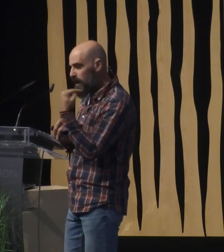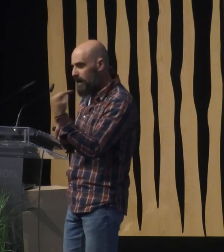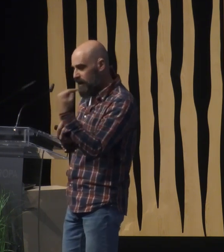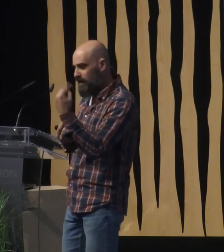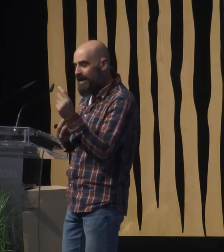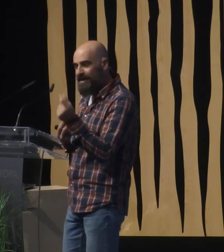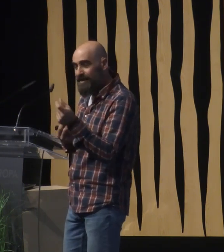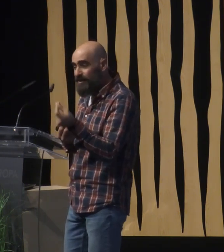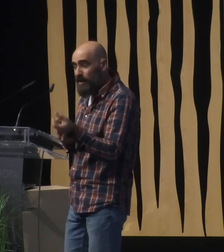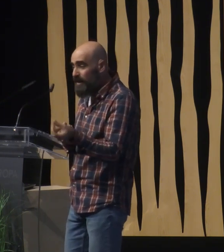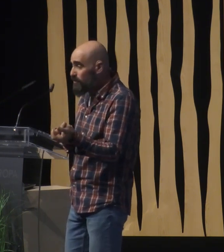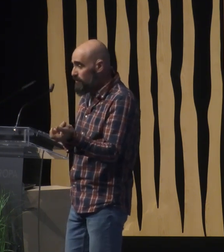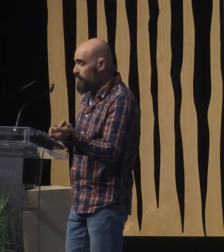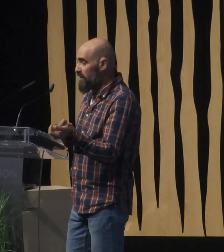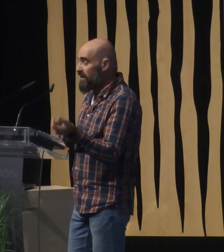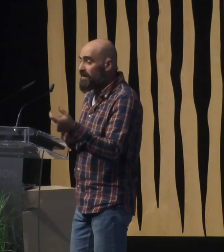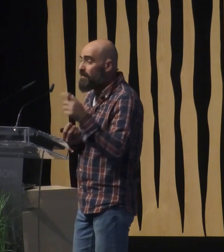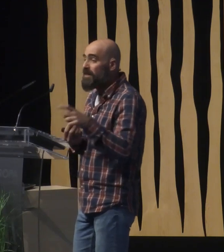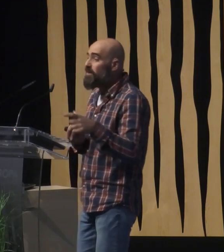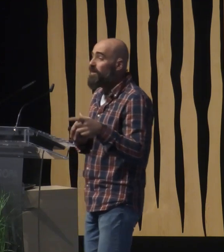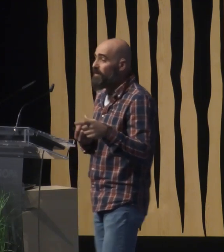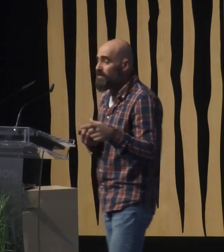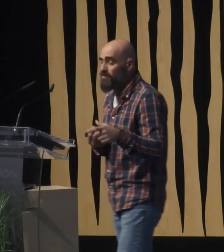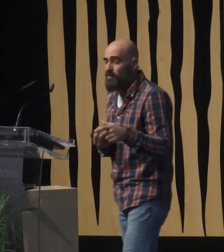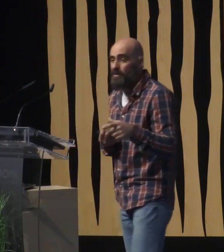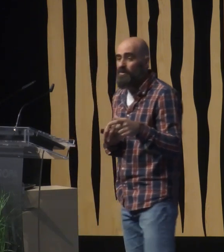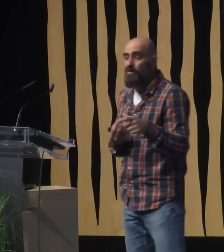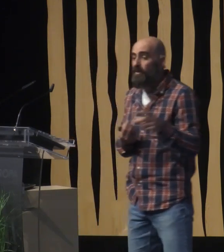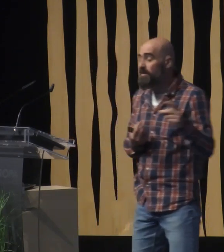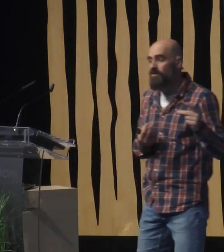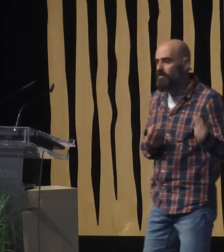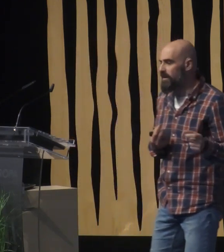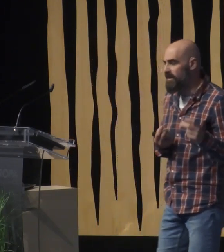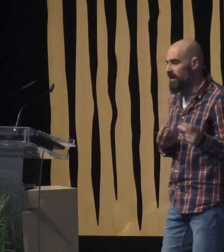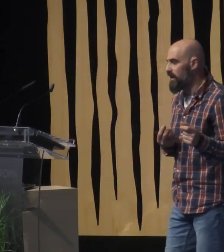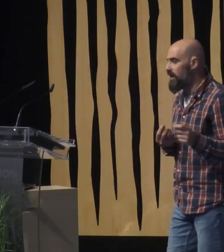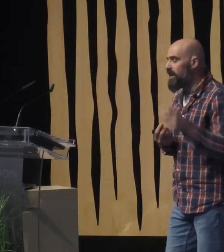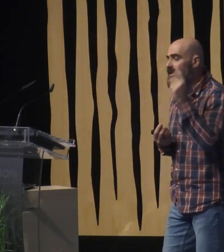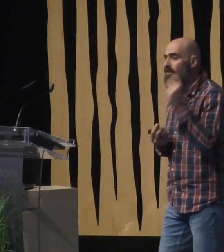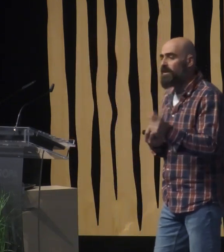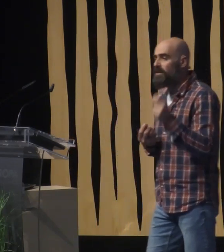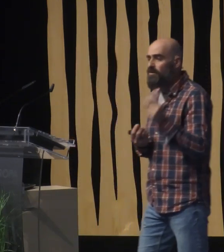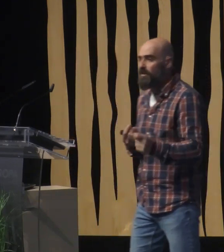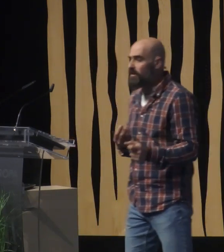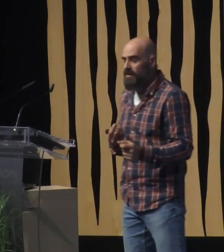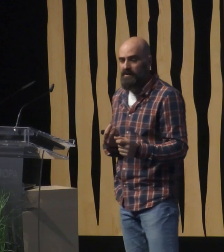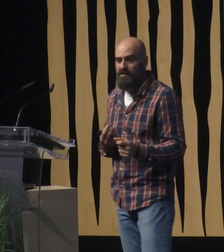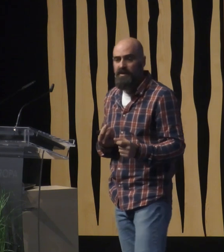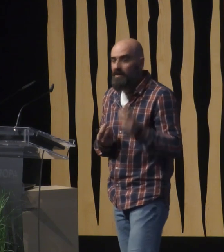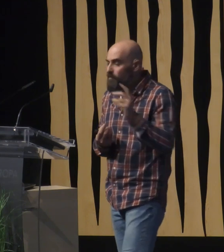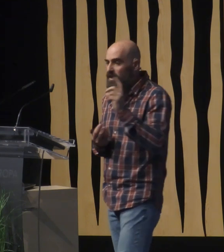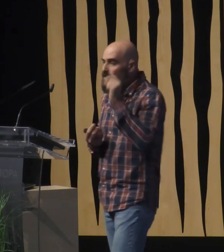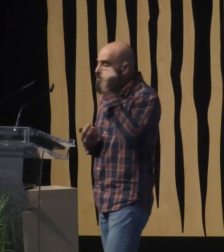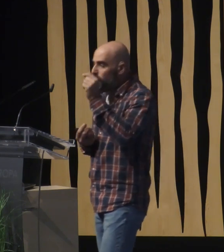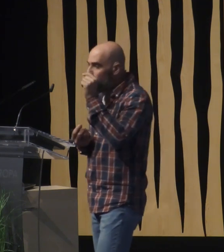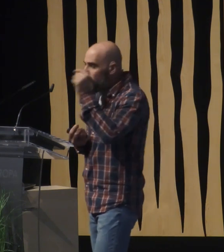tu realidad. El estar sintonizados. Quienes trabajáis bien con adolescentes, como educadores o educadoras, esto lo notáis enseguida. Gente que conectáis con los adolescentes.